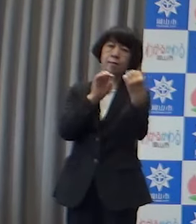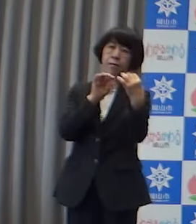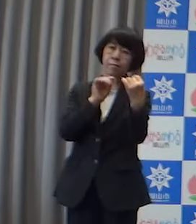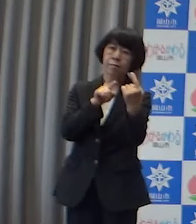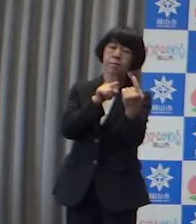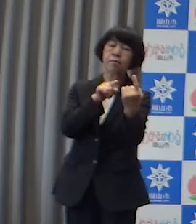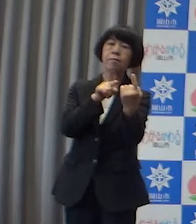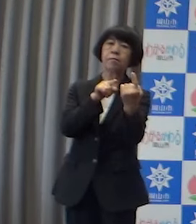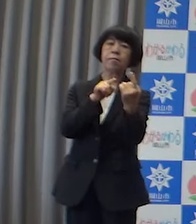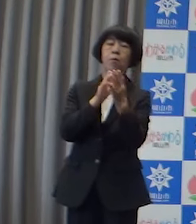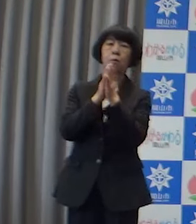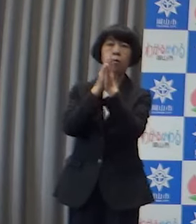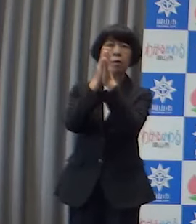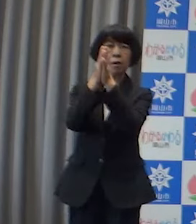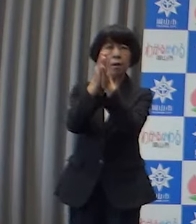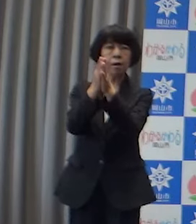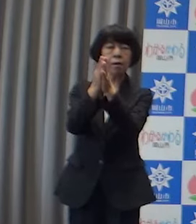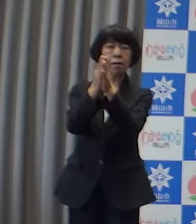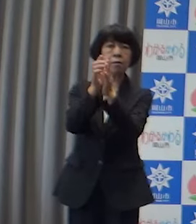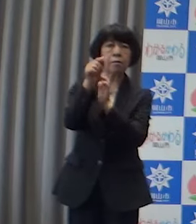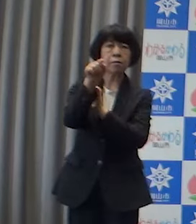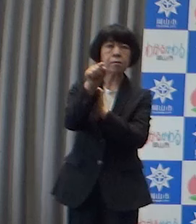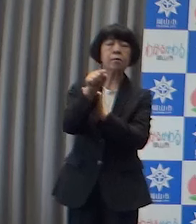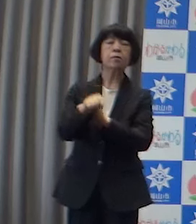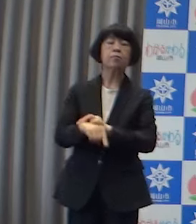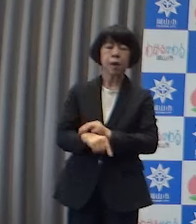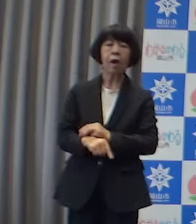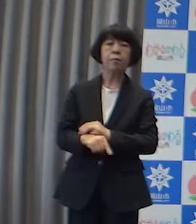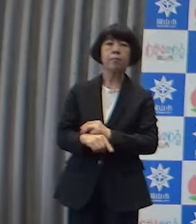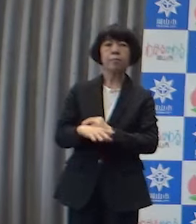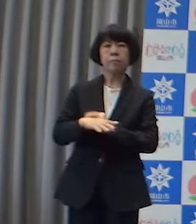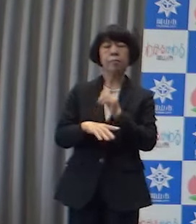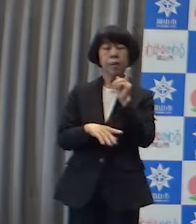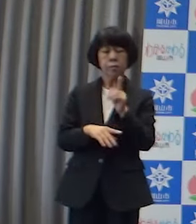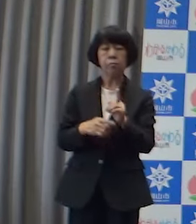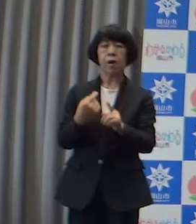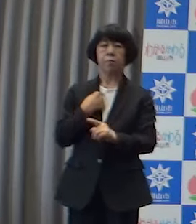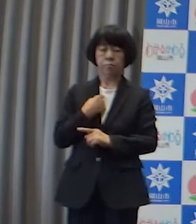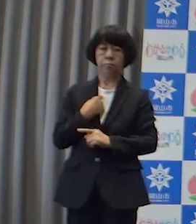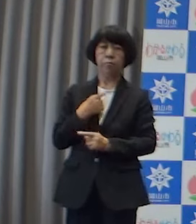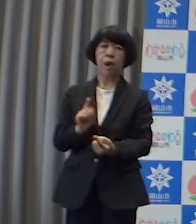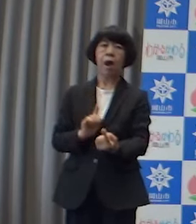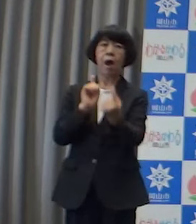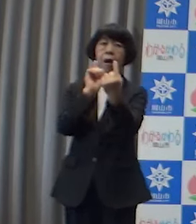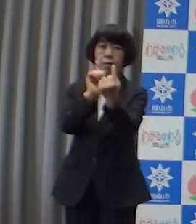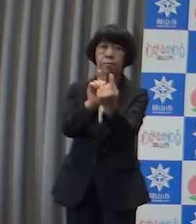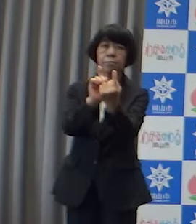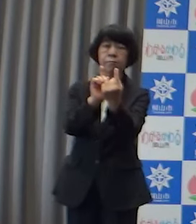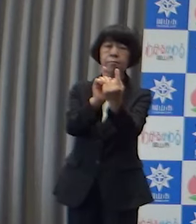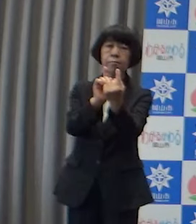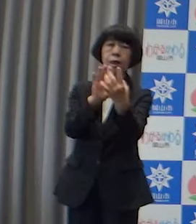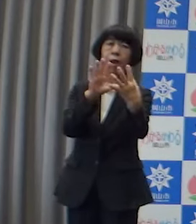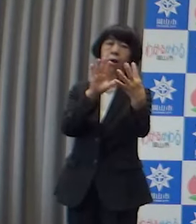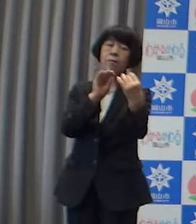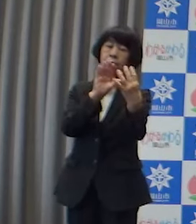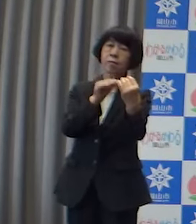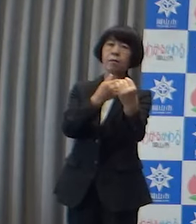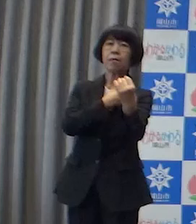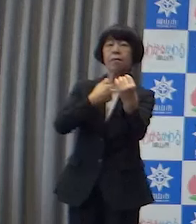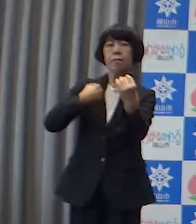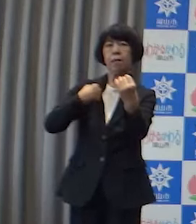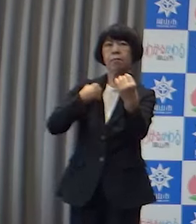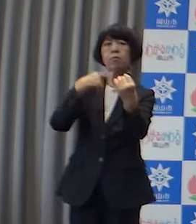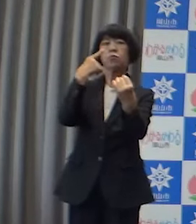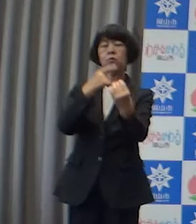り、会談ができたこと自体は私は有意義だったと思っております